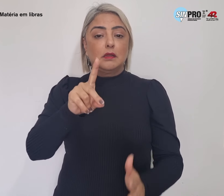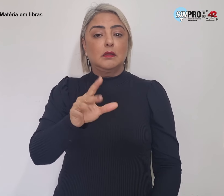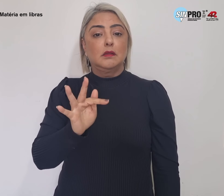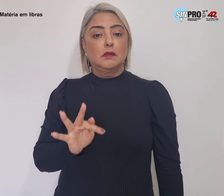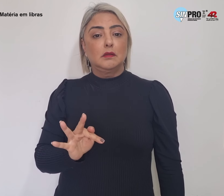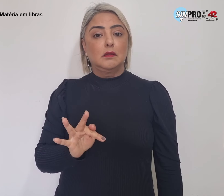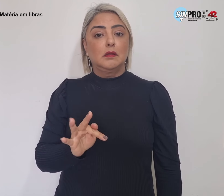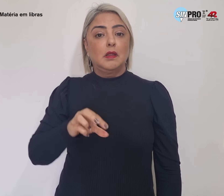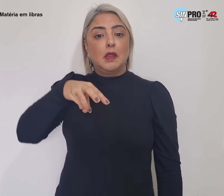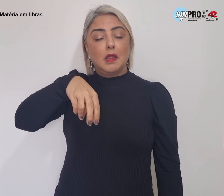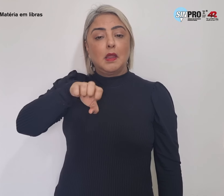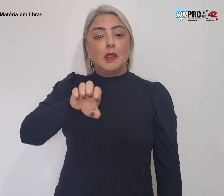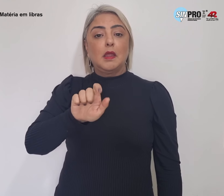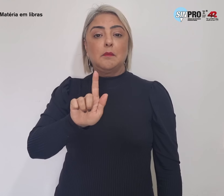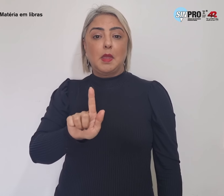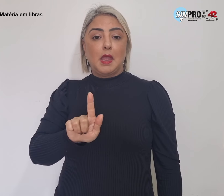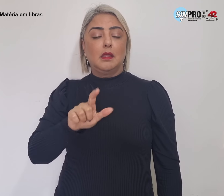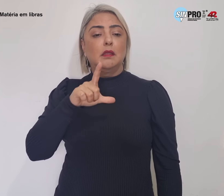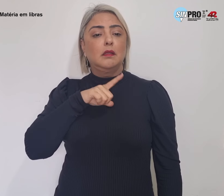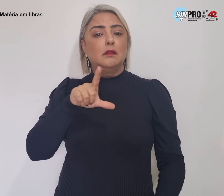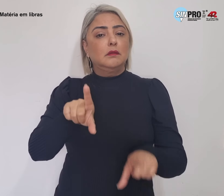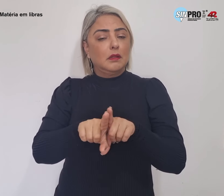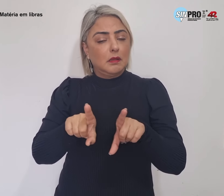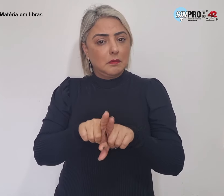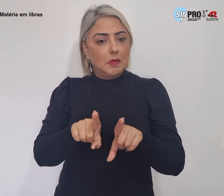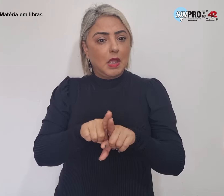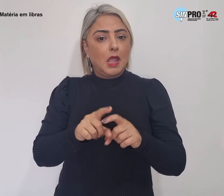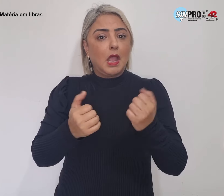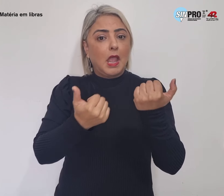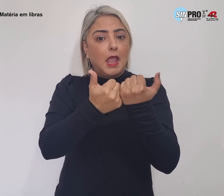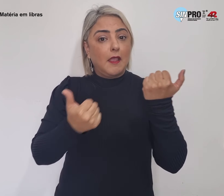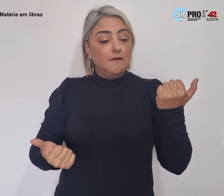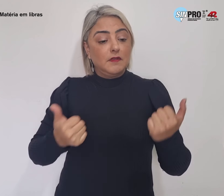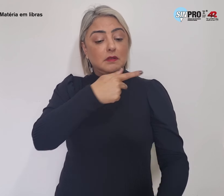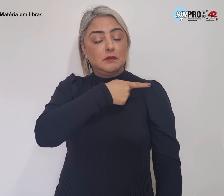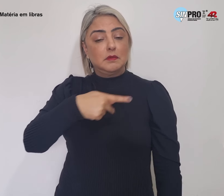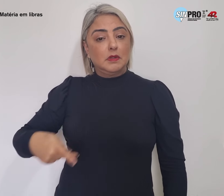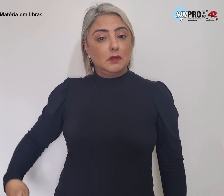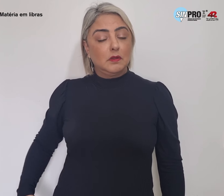Meg Guimarães, que também é vice-presidenta da CUT-DF.